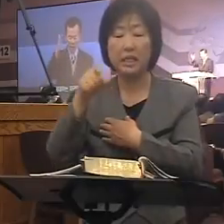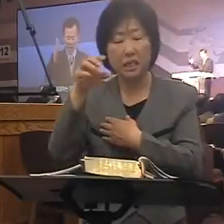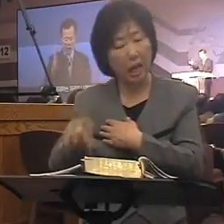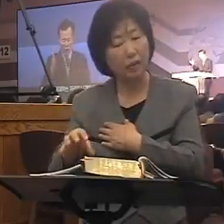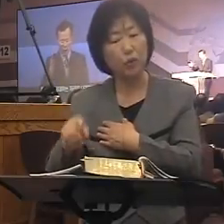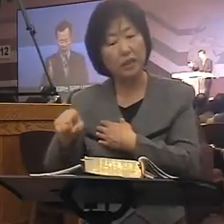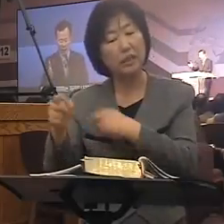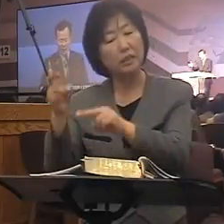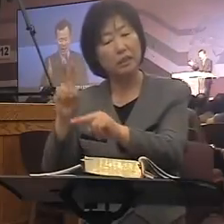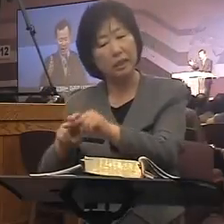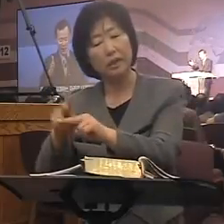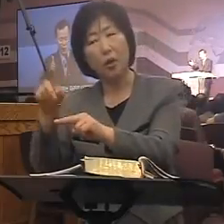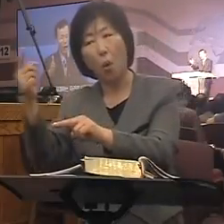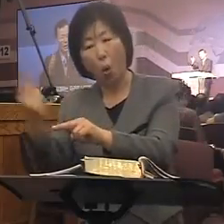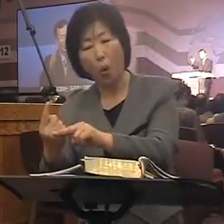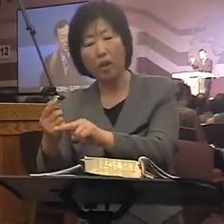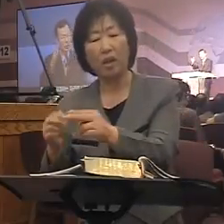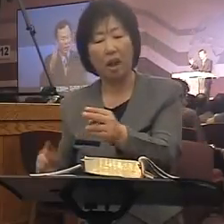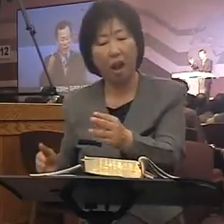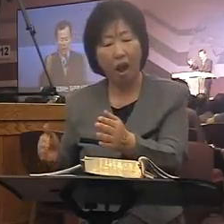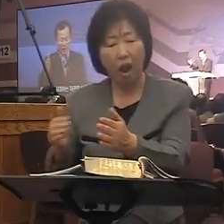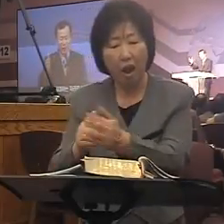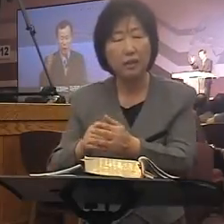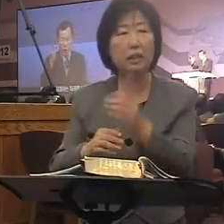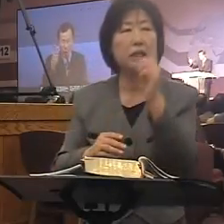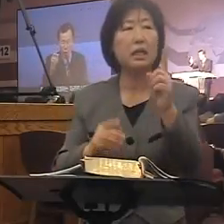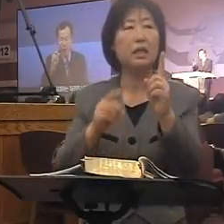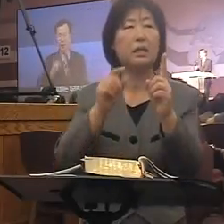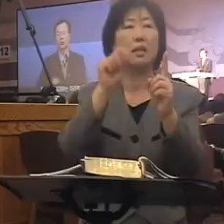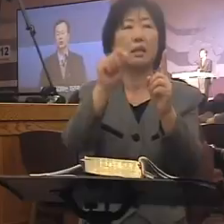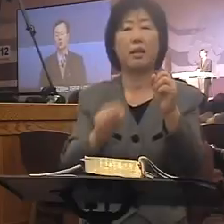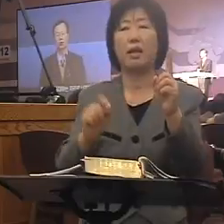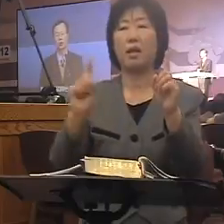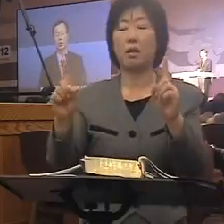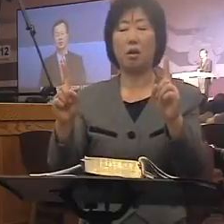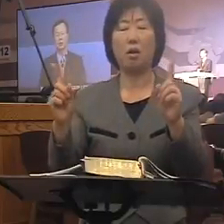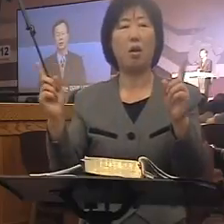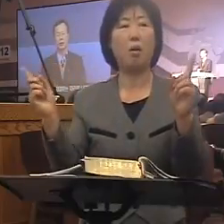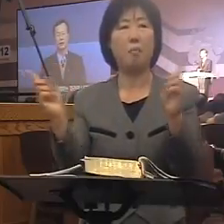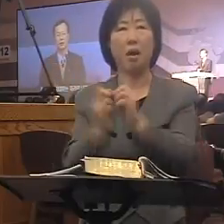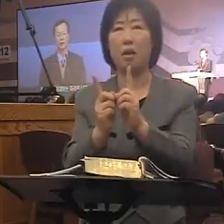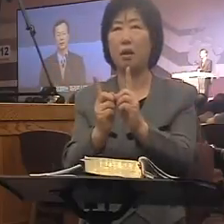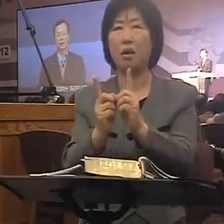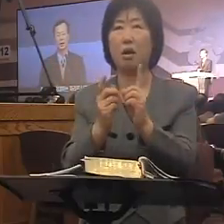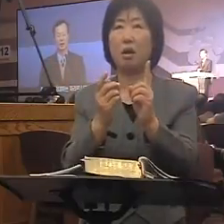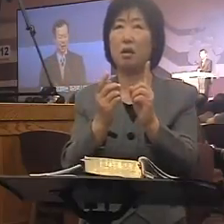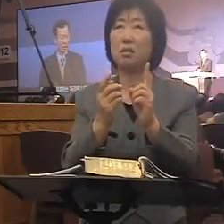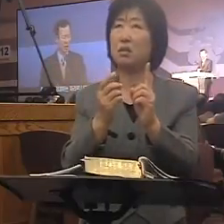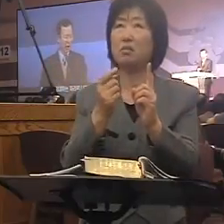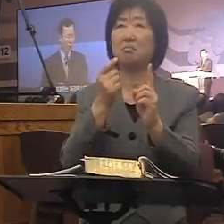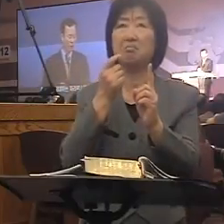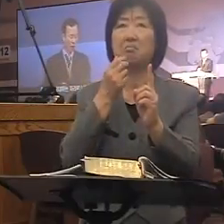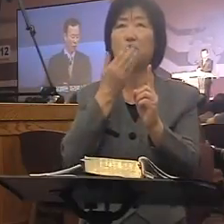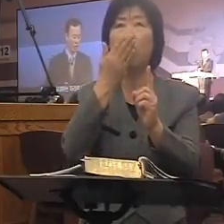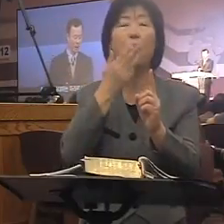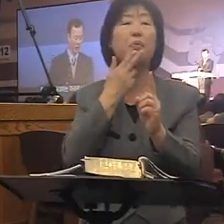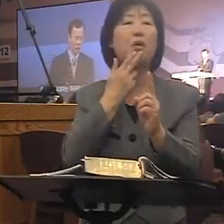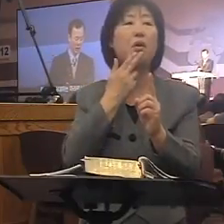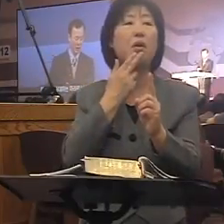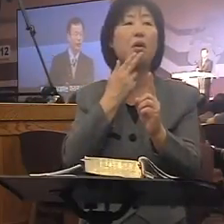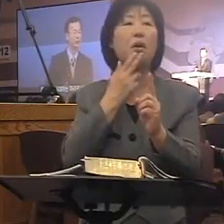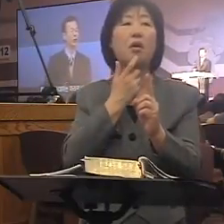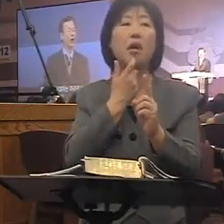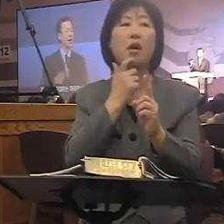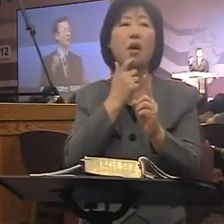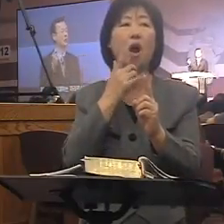장소, 이 자리로 오기까지 하나님과 1:1 만남이 없었다는 것을 볼 수가 있습니다. 사실 야곱은 어머니